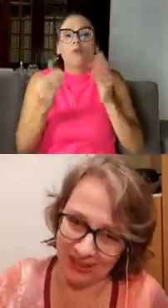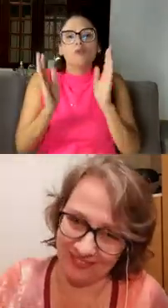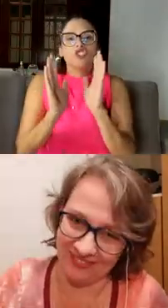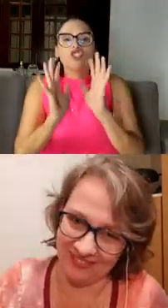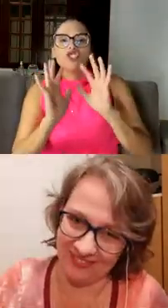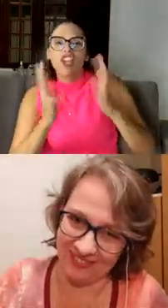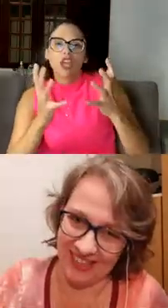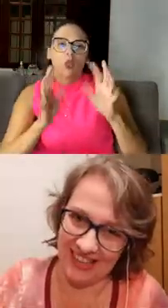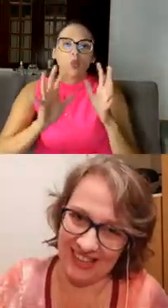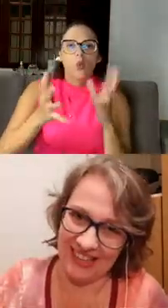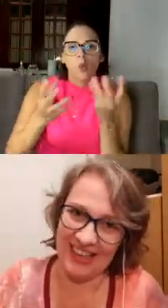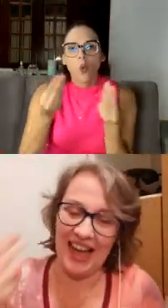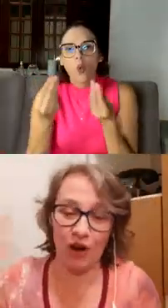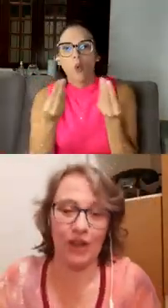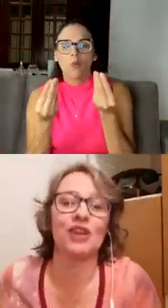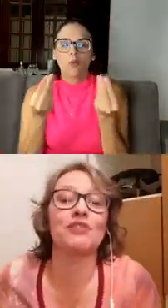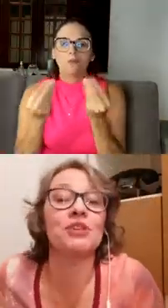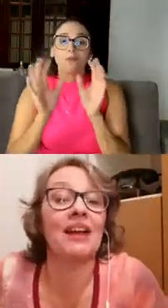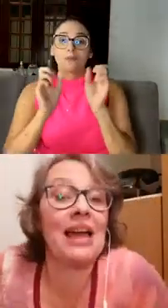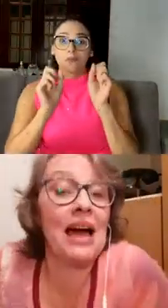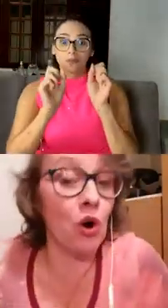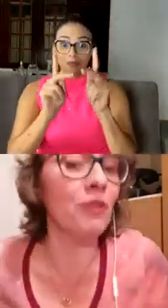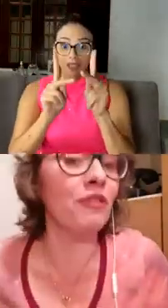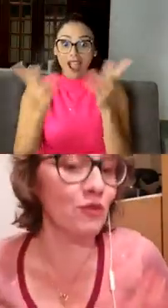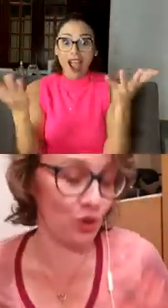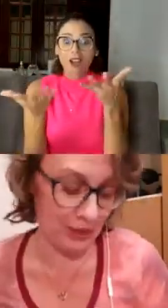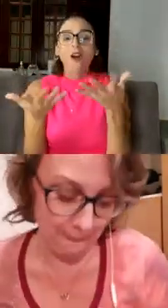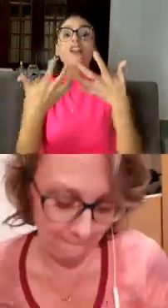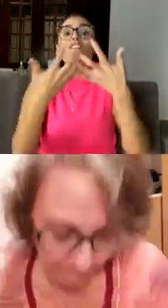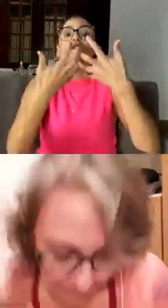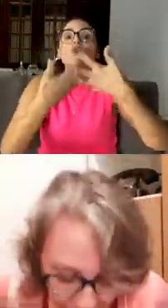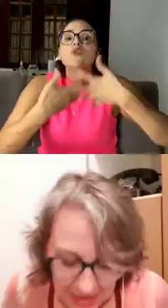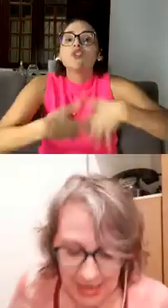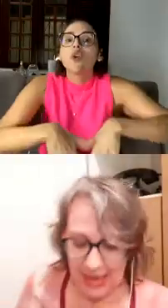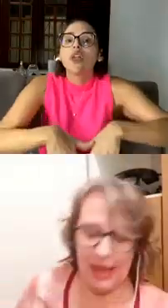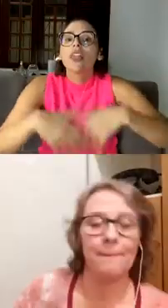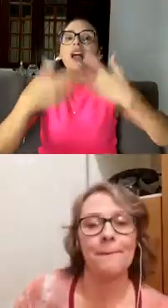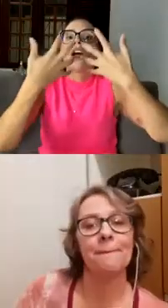estrutura. Agora nós vamos falar como funciona.